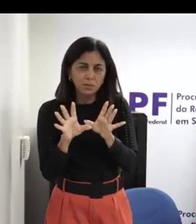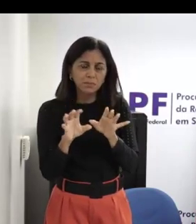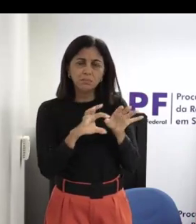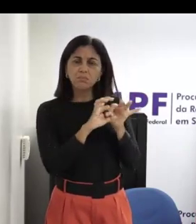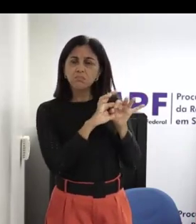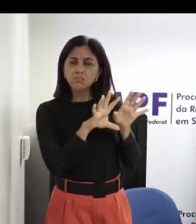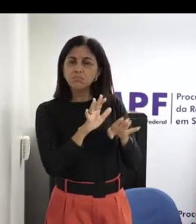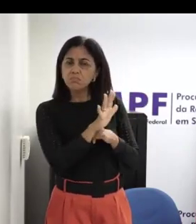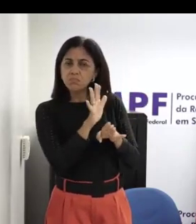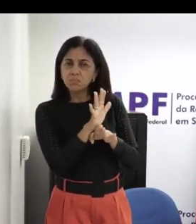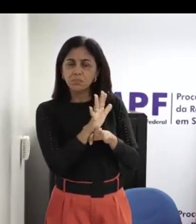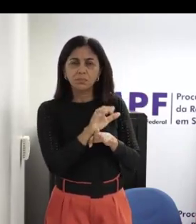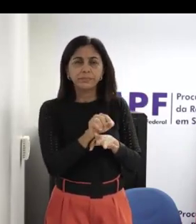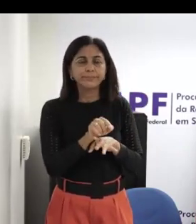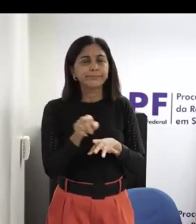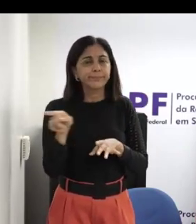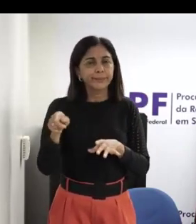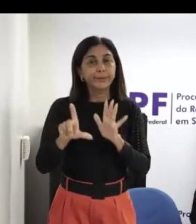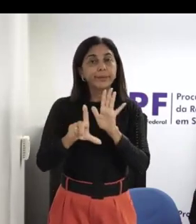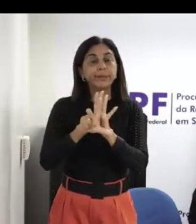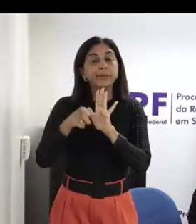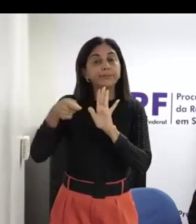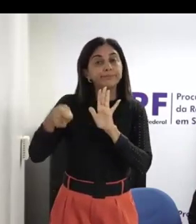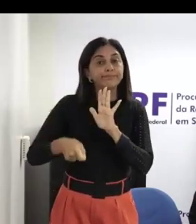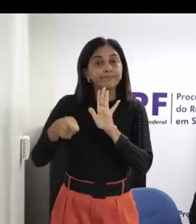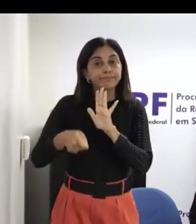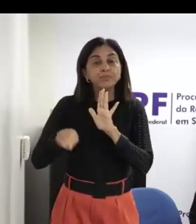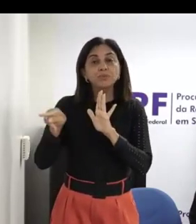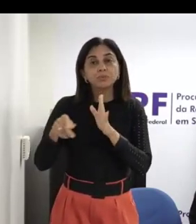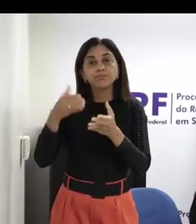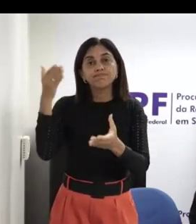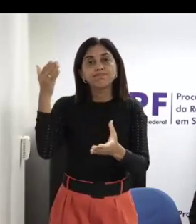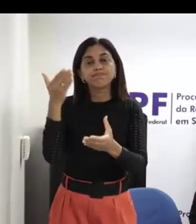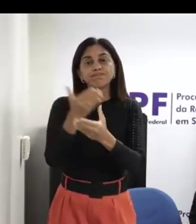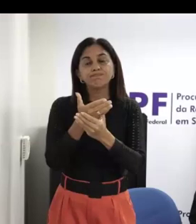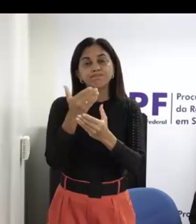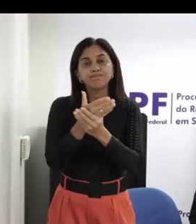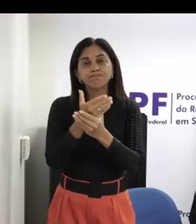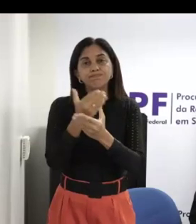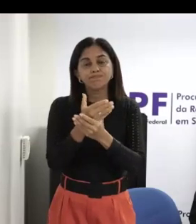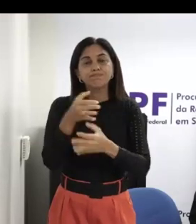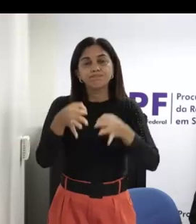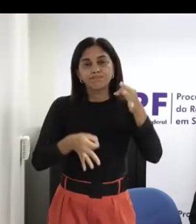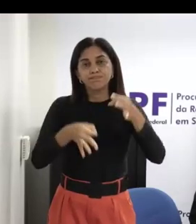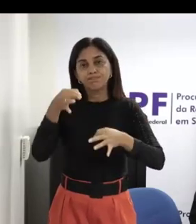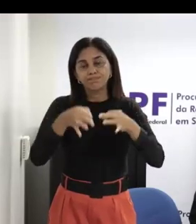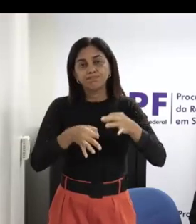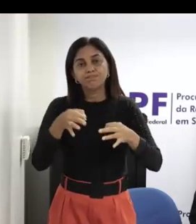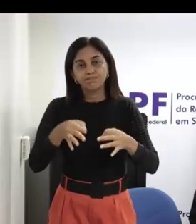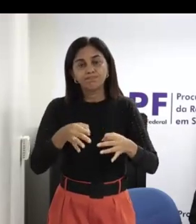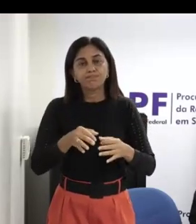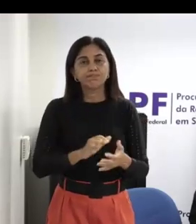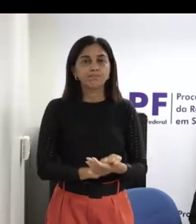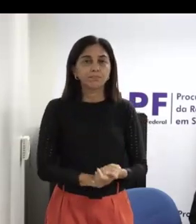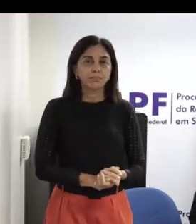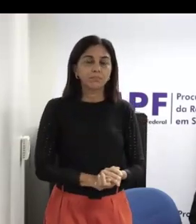mesmos moldes do crime lá aí vai fazer a dosimetria da pena lá competência lá do do Judiciário lá mas ela